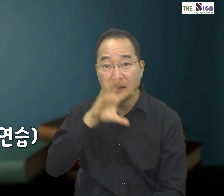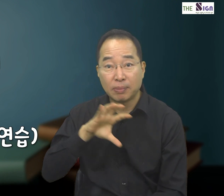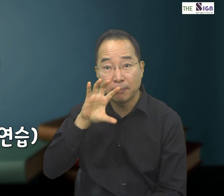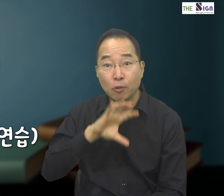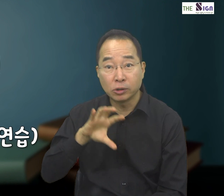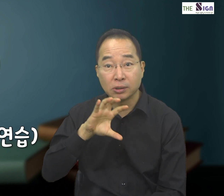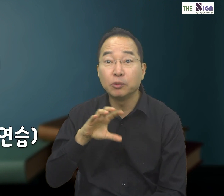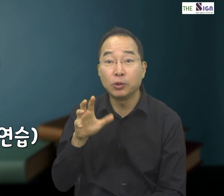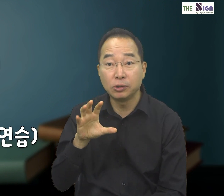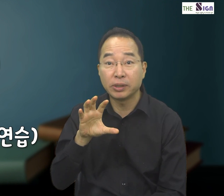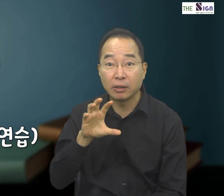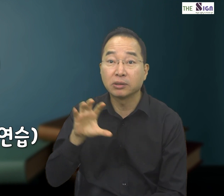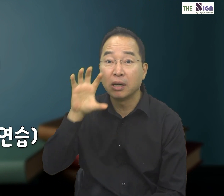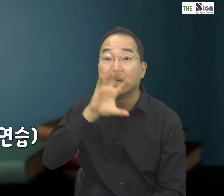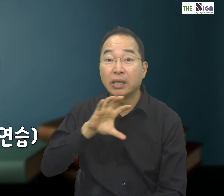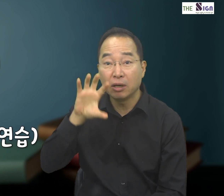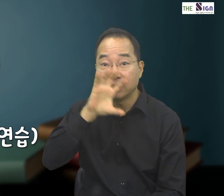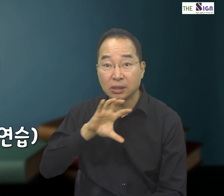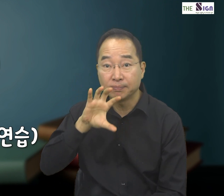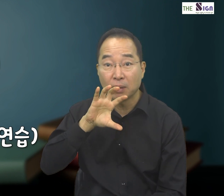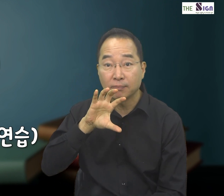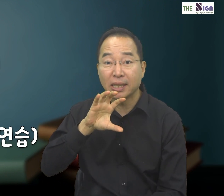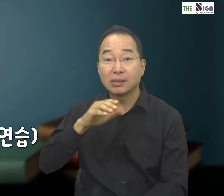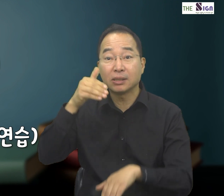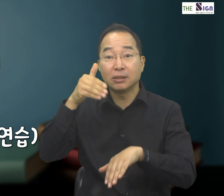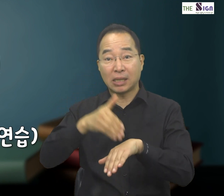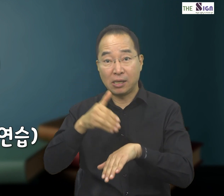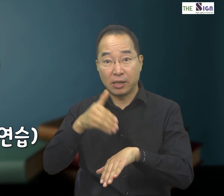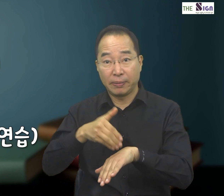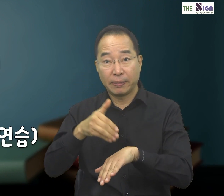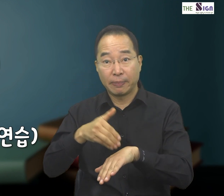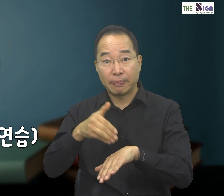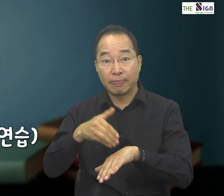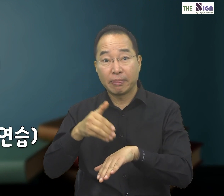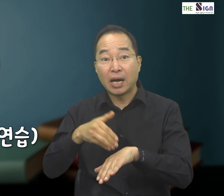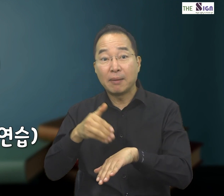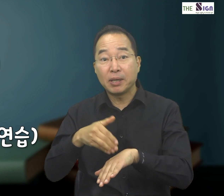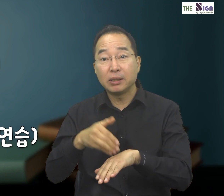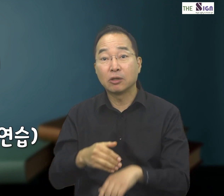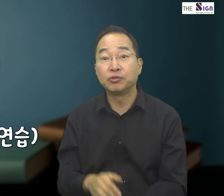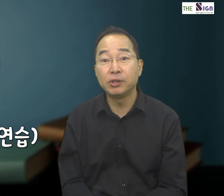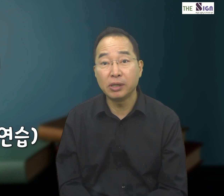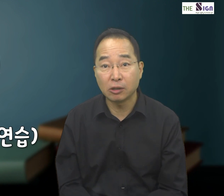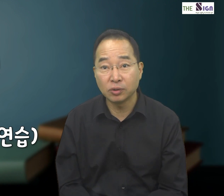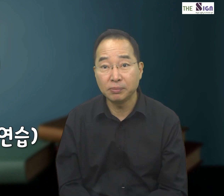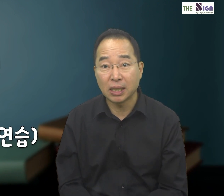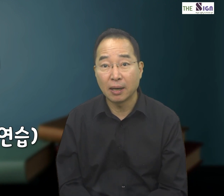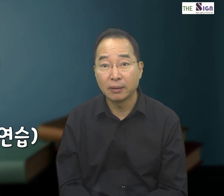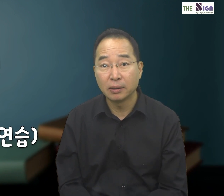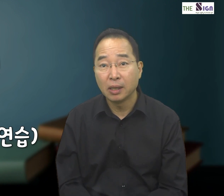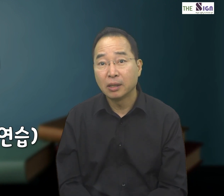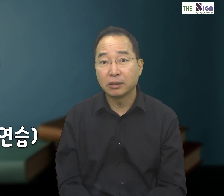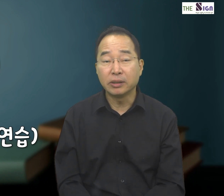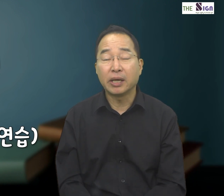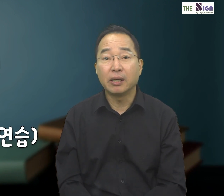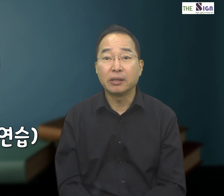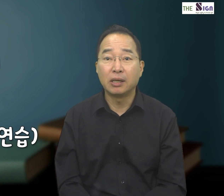연습하면 복습, 이런 식으로 돼요. 그래서 이 연습 플러스 단련 하면 이게 훈련이라고 씁니다. 그런데 예를